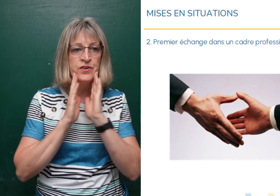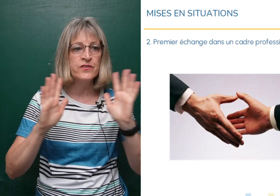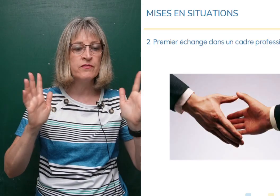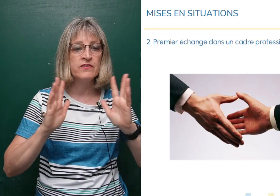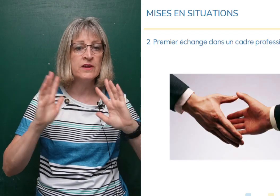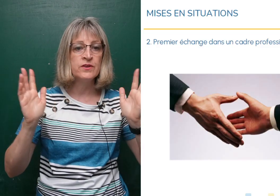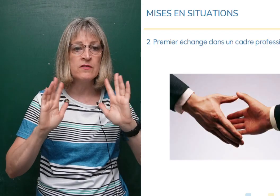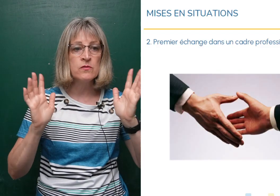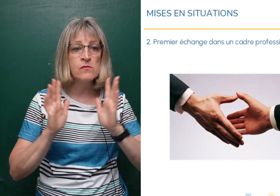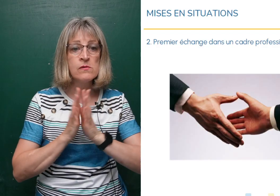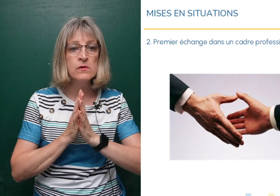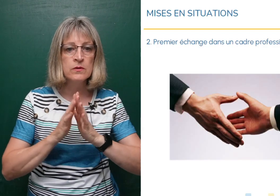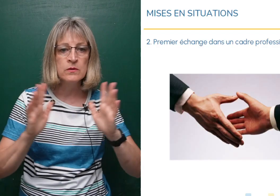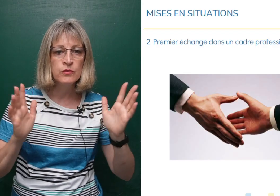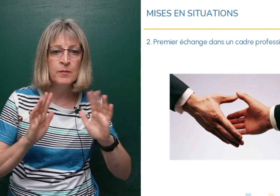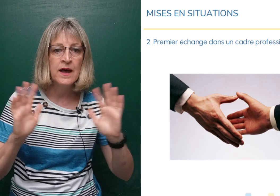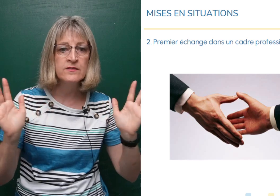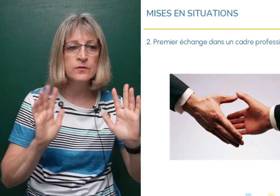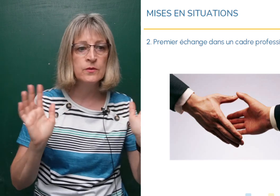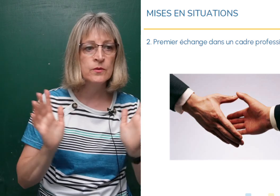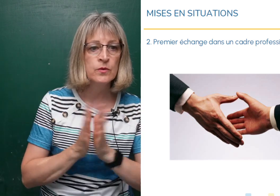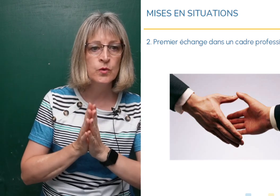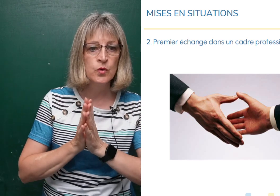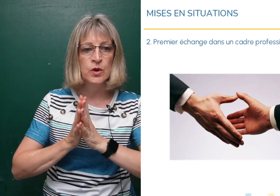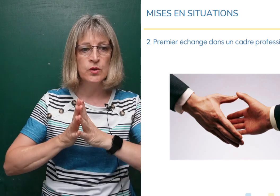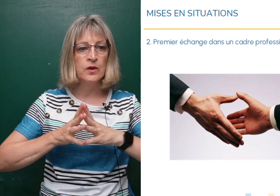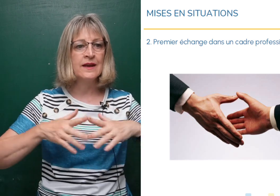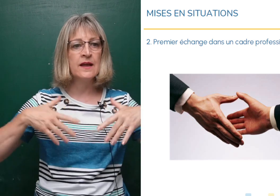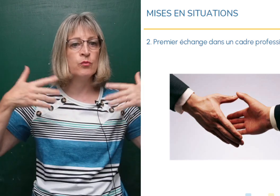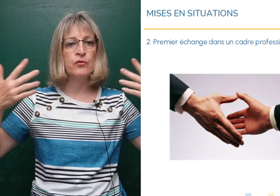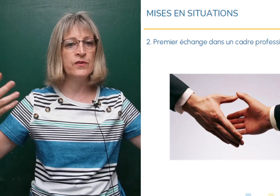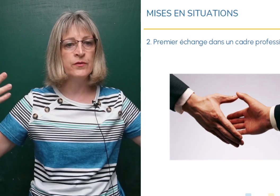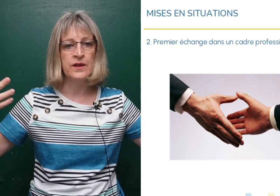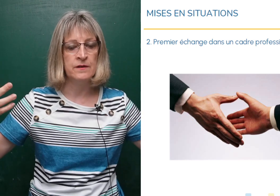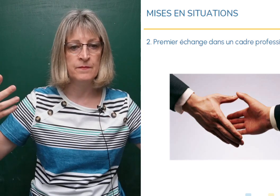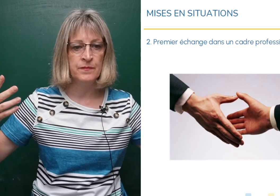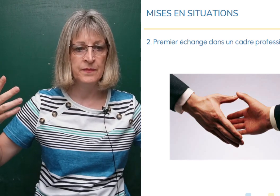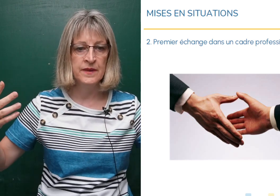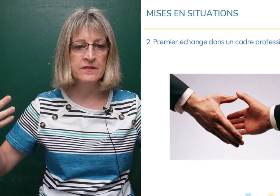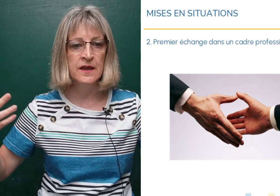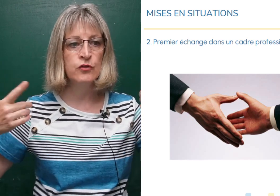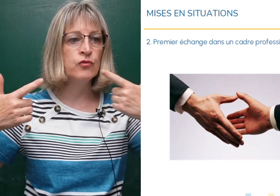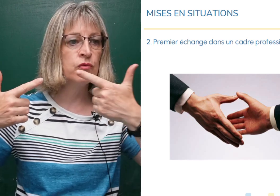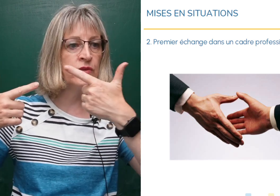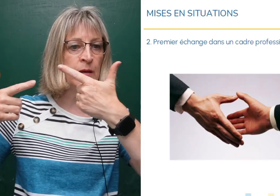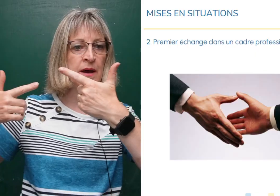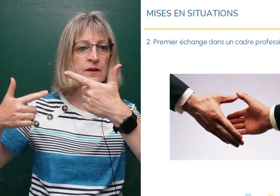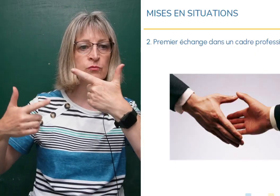Petite salutation de base dans un cadre professionnel. Est-ce qu'il y a deux volontaires, pareil, comme tout à